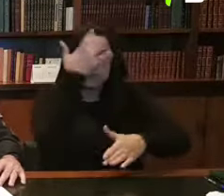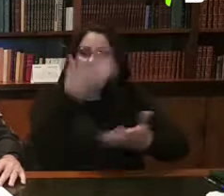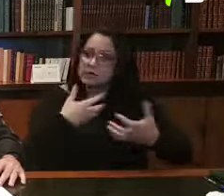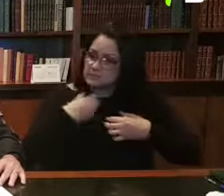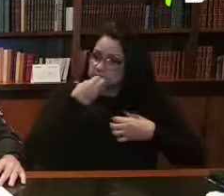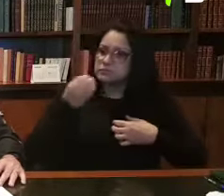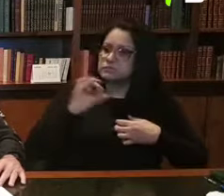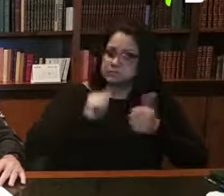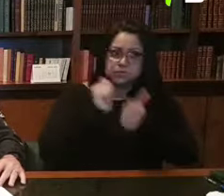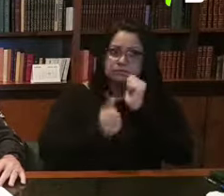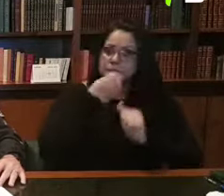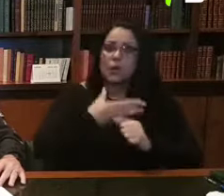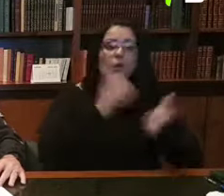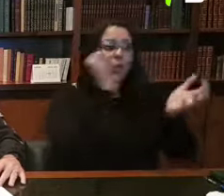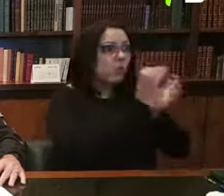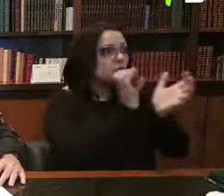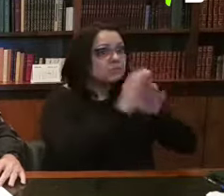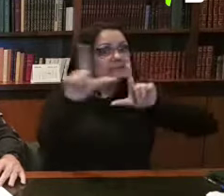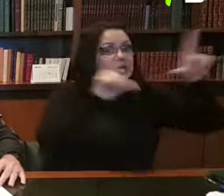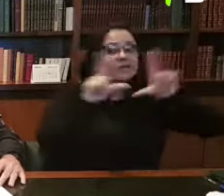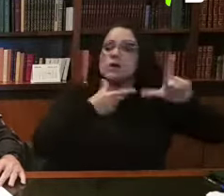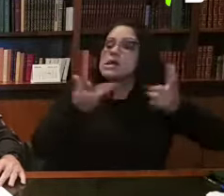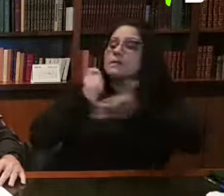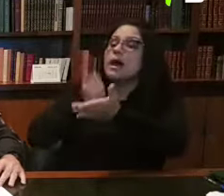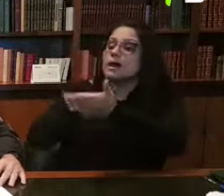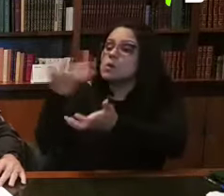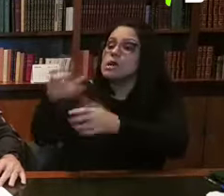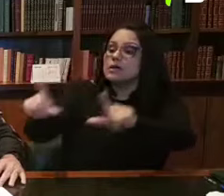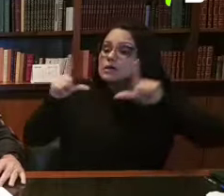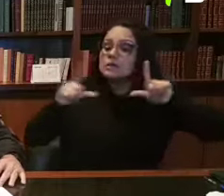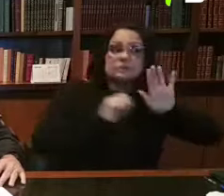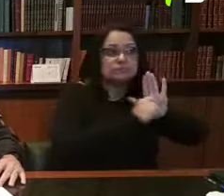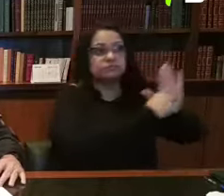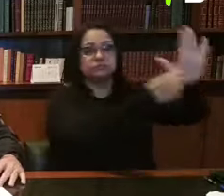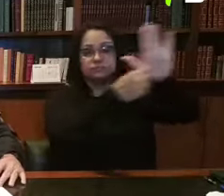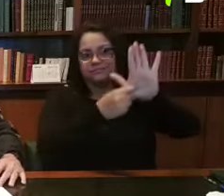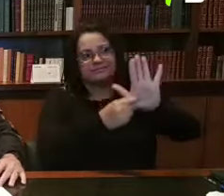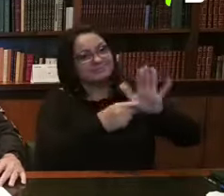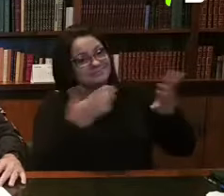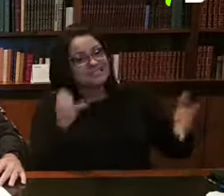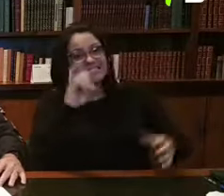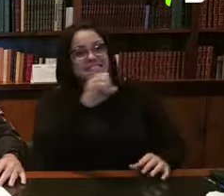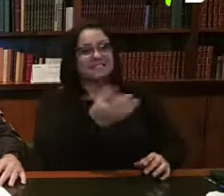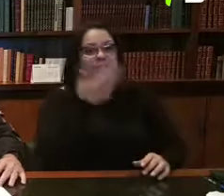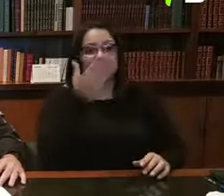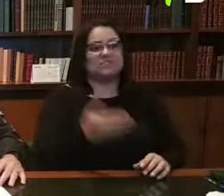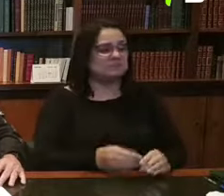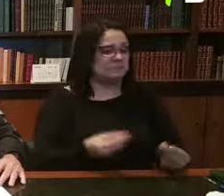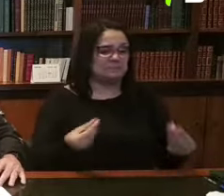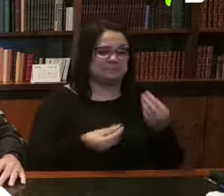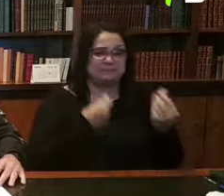querer transmitir o jogo dele né ver a uma concorrência sadia entre as televisões por exemplo tá transmitir o jogo de futebol para o cemitério